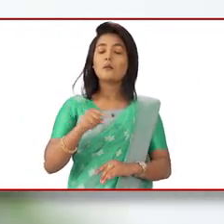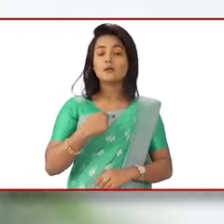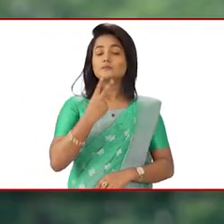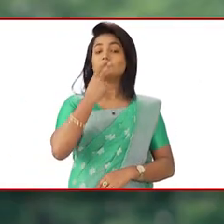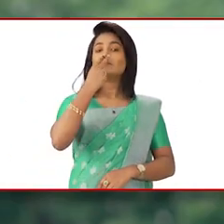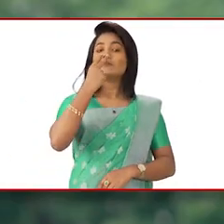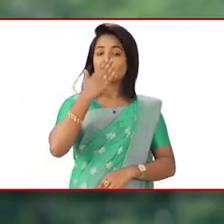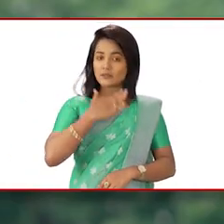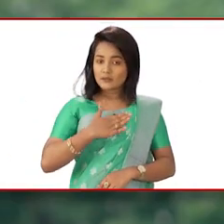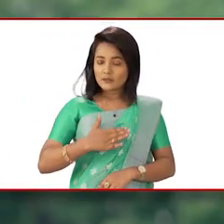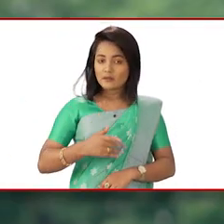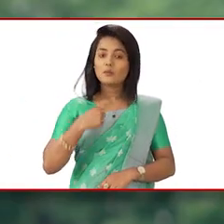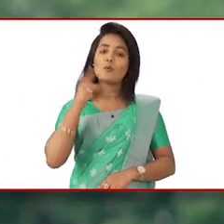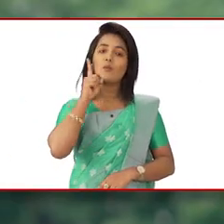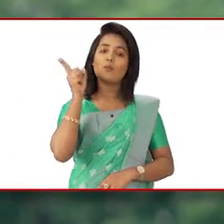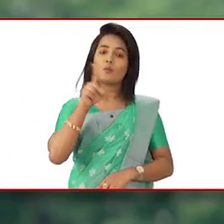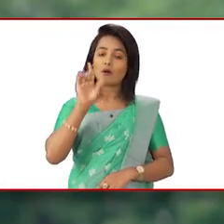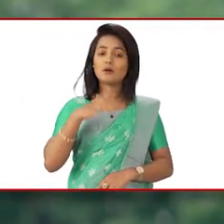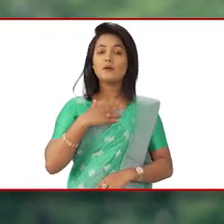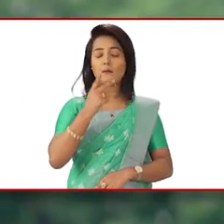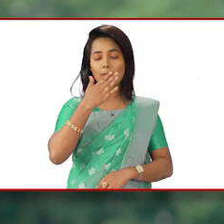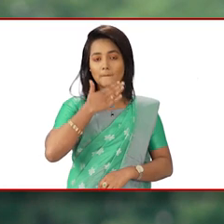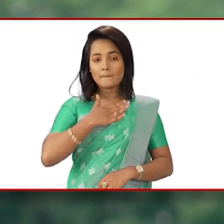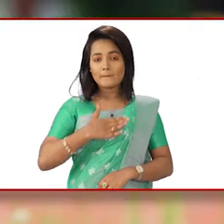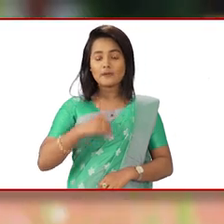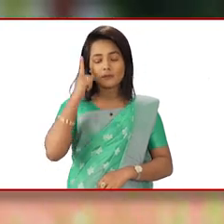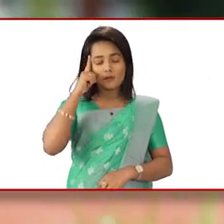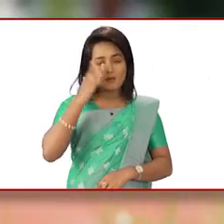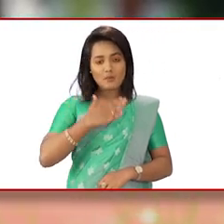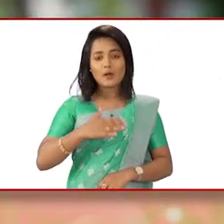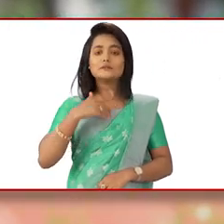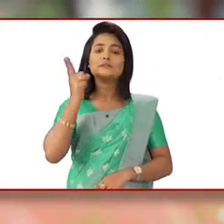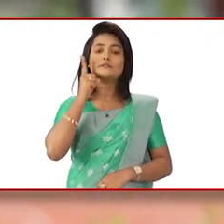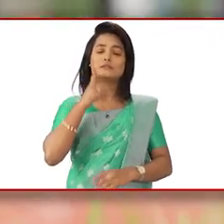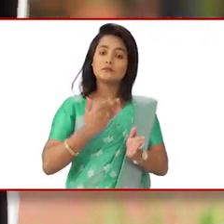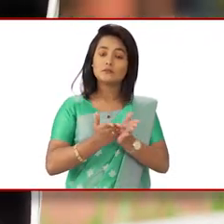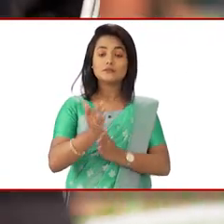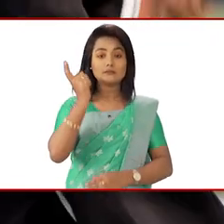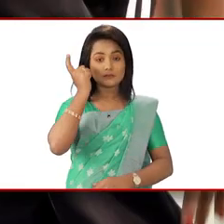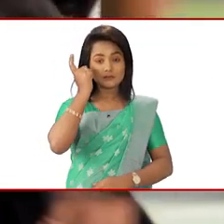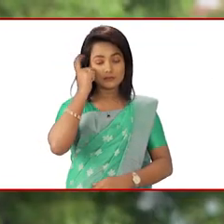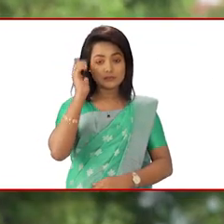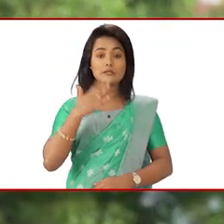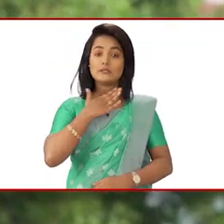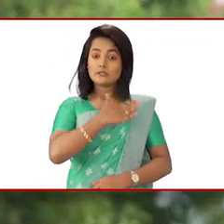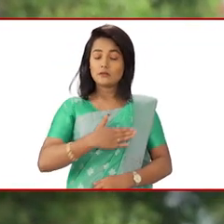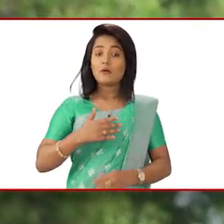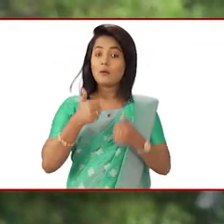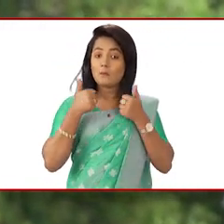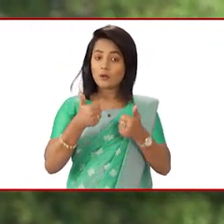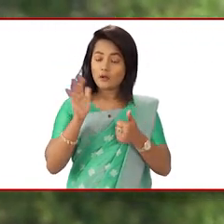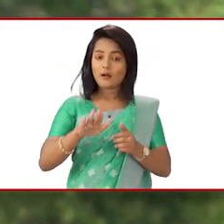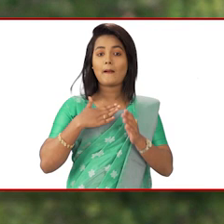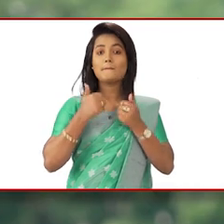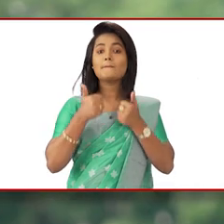দমের কাজটা করি রেগুলার এবং আমার মেডিটেশনটা প্রতিনিয়ত করতে থাকি। মেন্টালি হেলথটাকে খুব ভালো রাখার জন্য আমি দমের